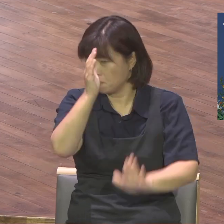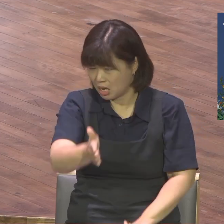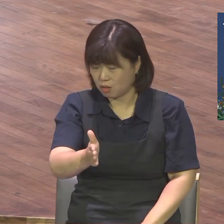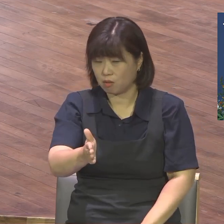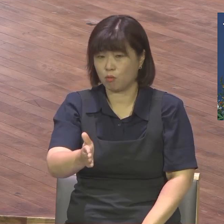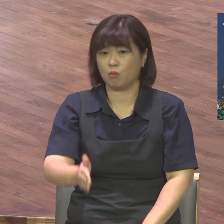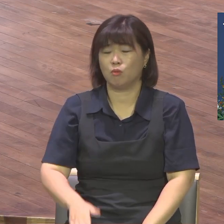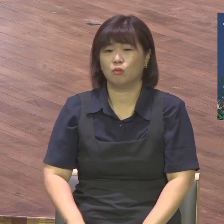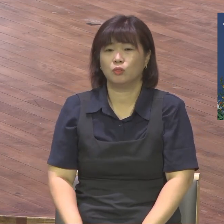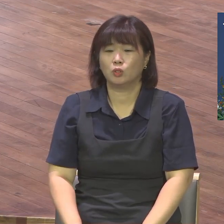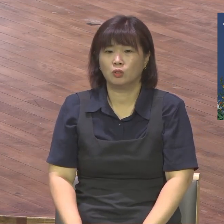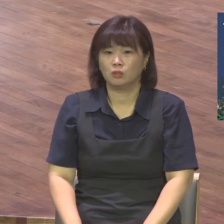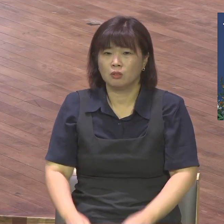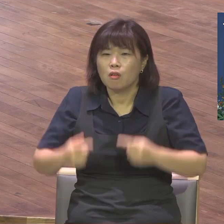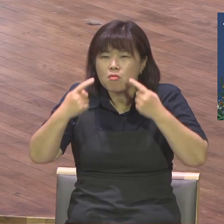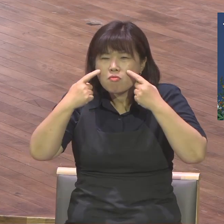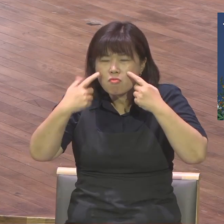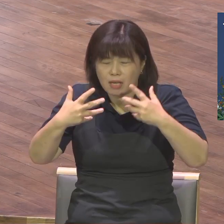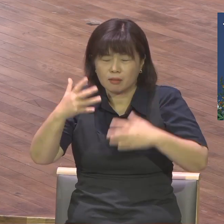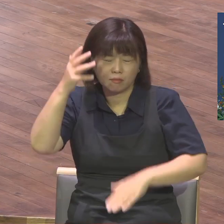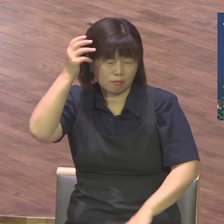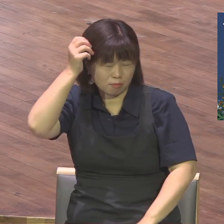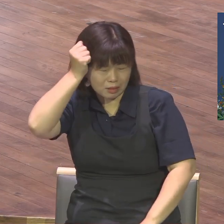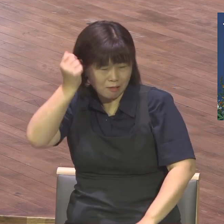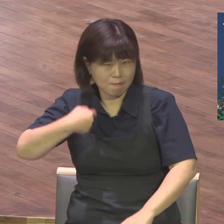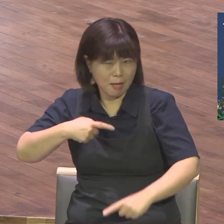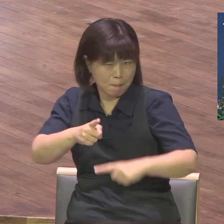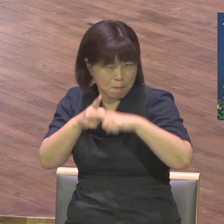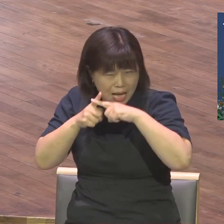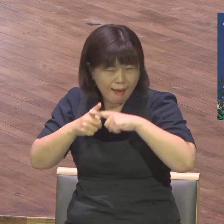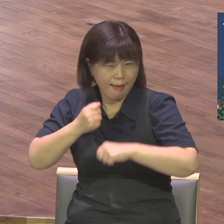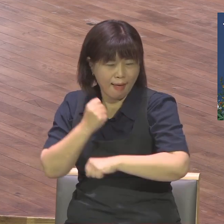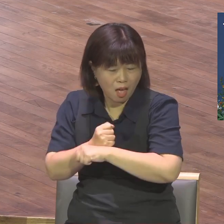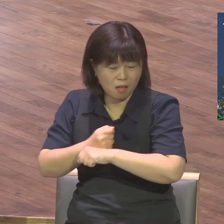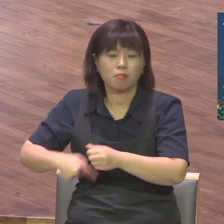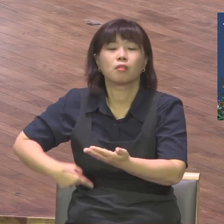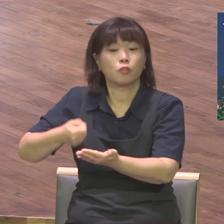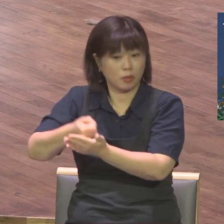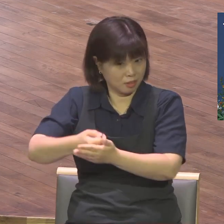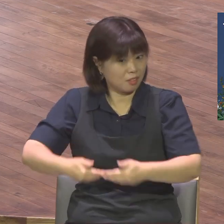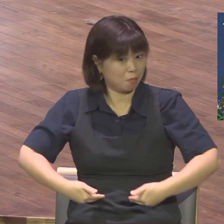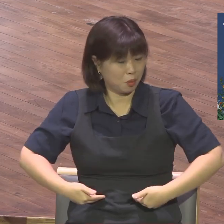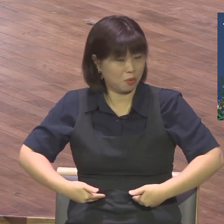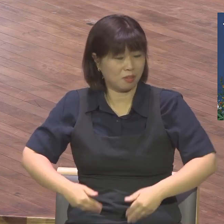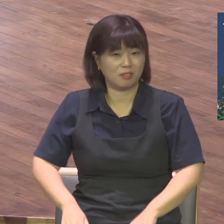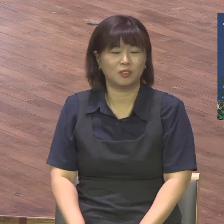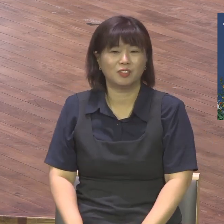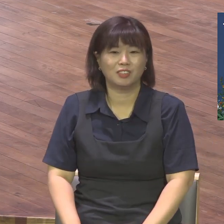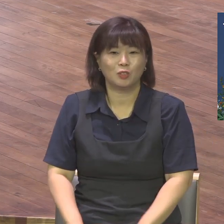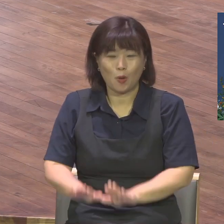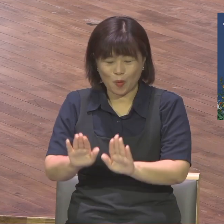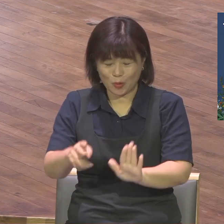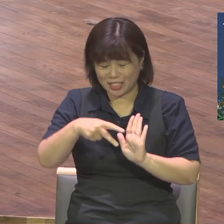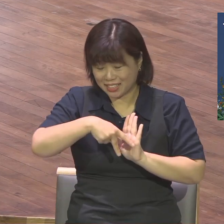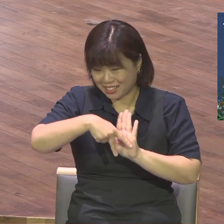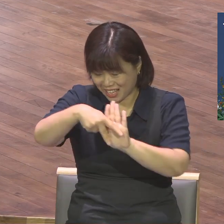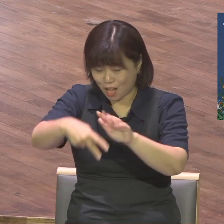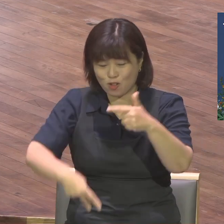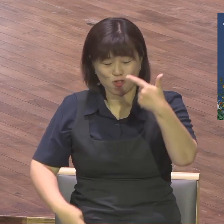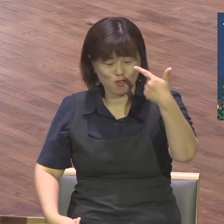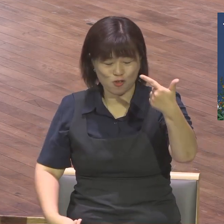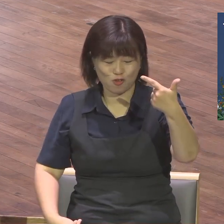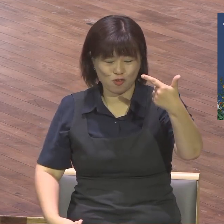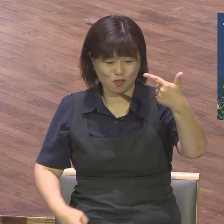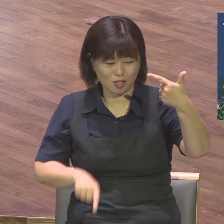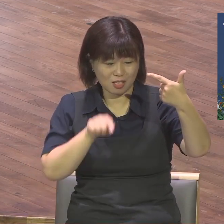오늘 본문인 이사야 6장에 보면요 렘넌트에 대한 본질적 내용이 나옵니다. 우리말로 그루터기라고 번역을